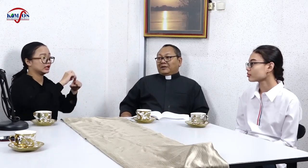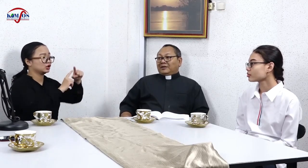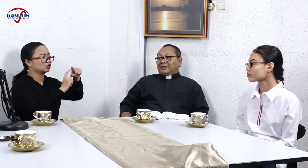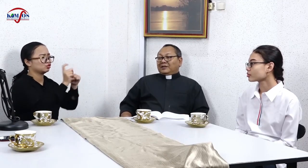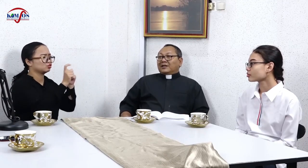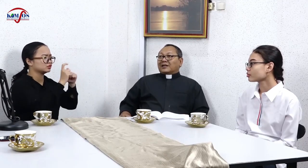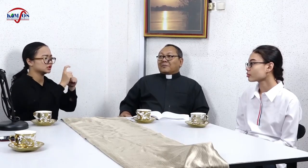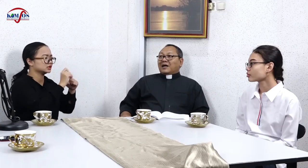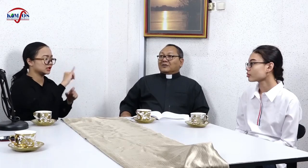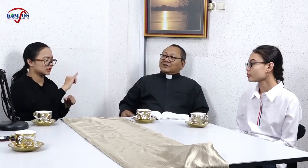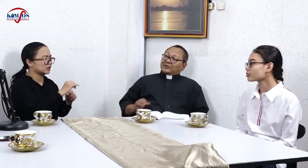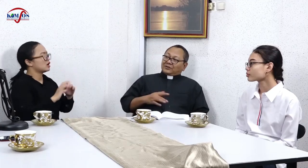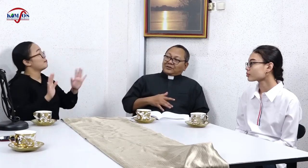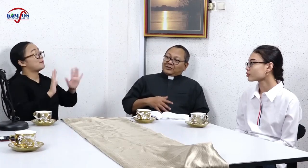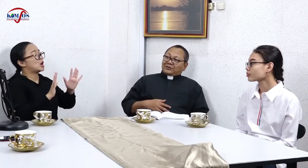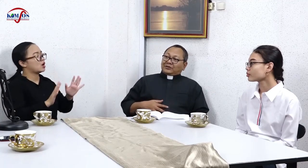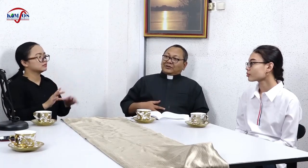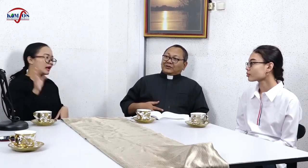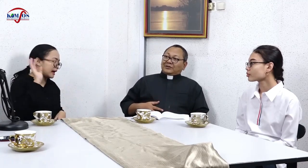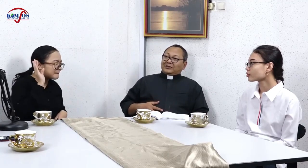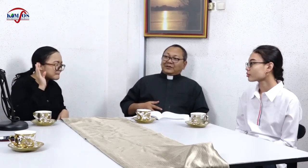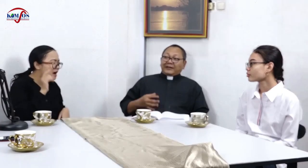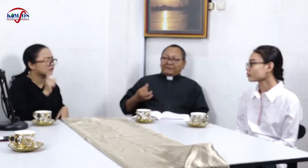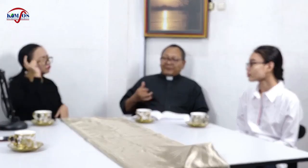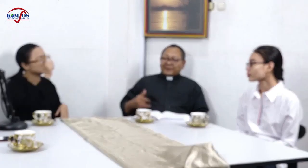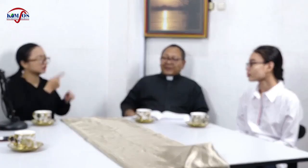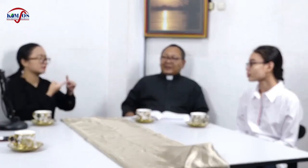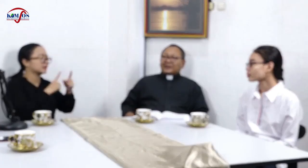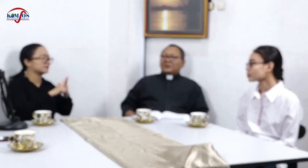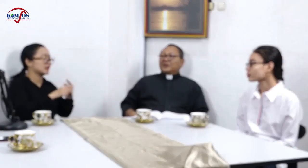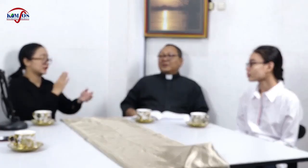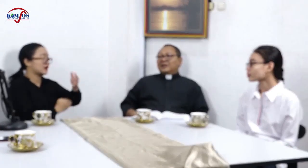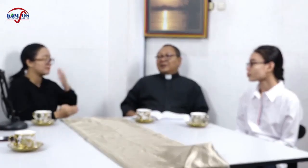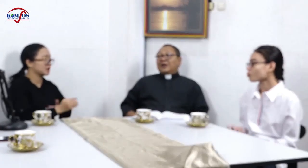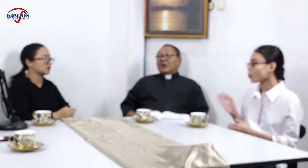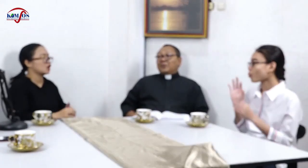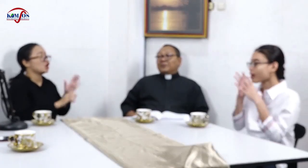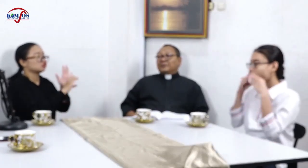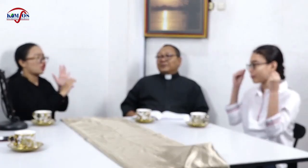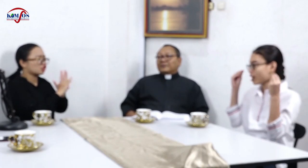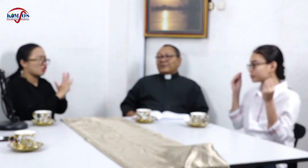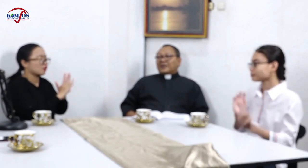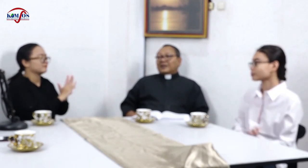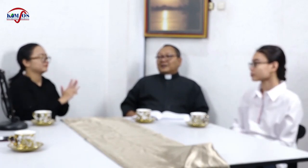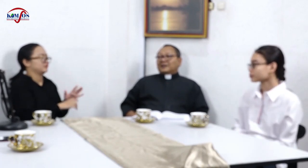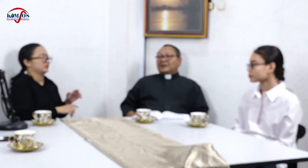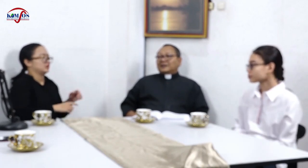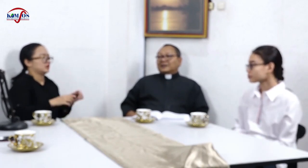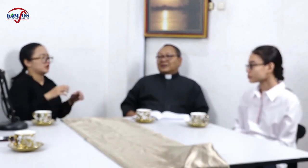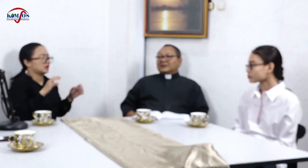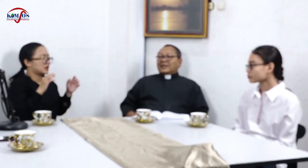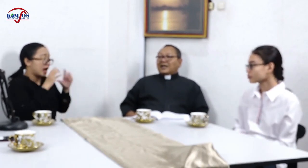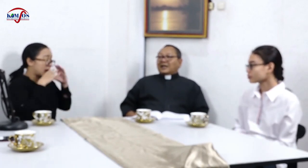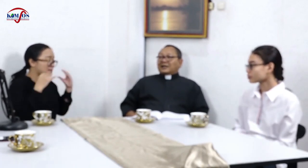difabel ramah untuk Dev misalnya itu belum belum jadi